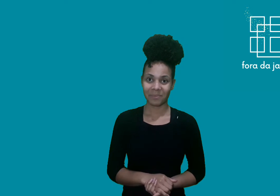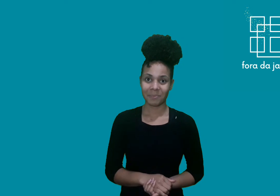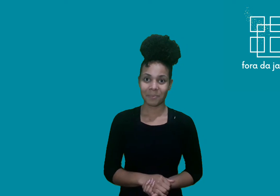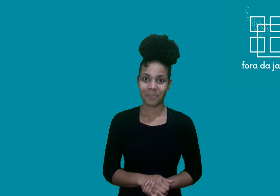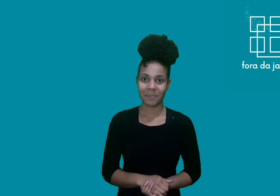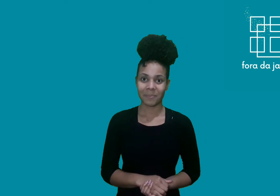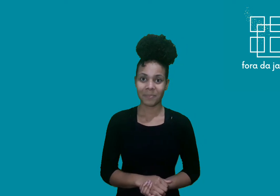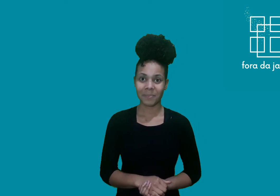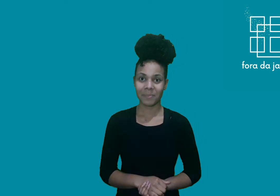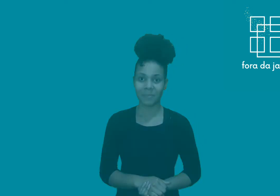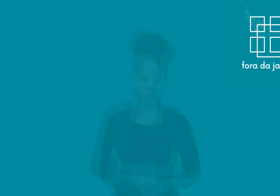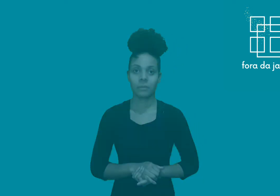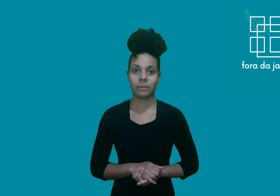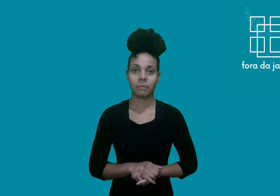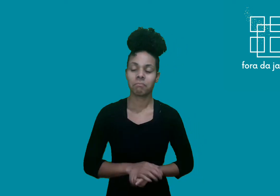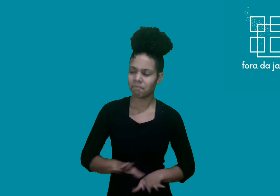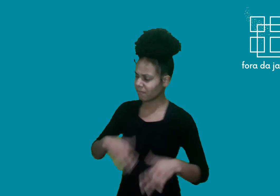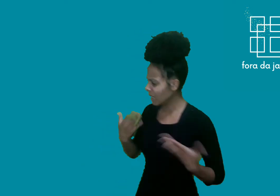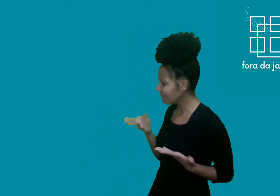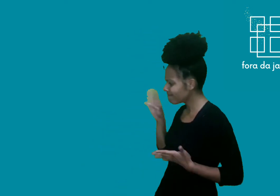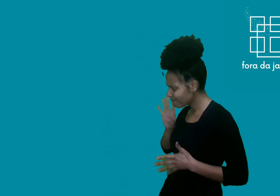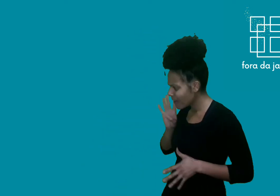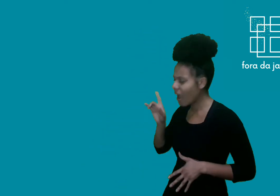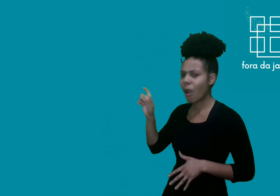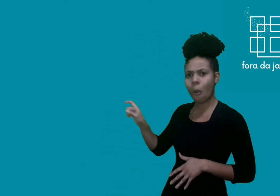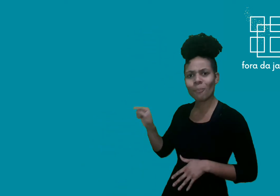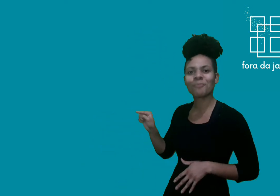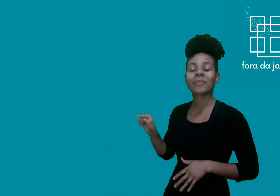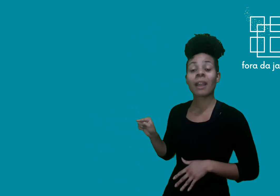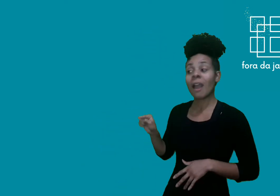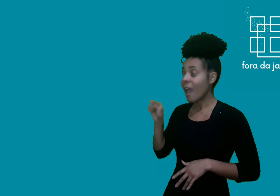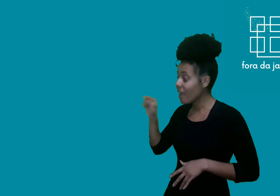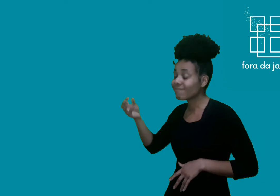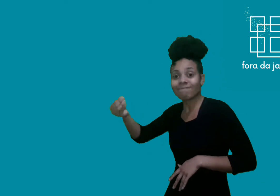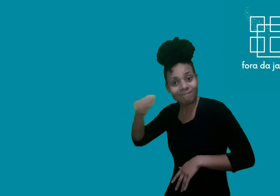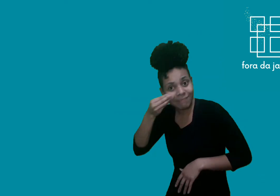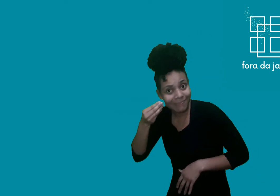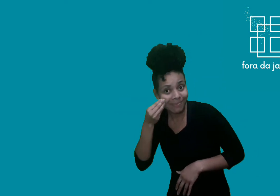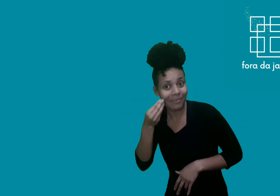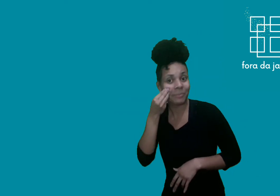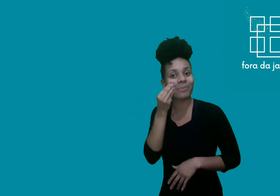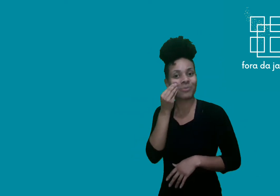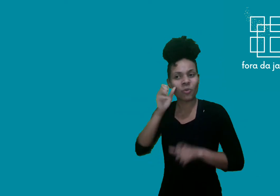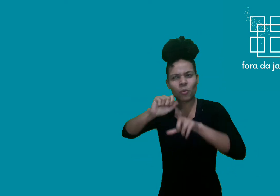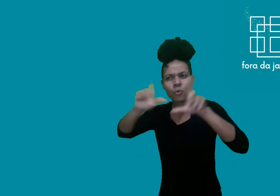ele se chama Ikigai. E você encontra na internet. E eu recomendo. Faça. São 4 perguntinhas para